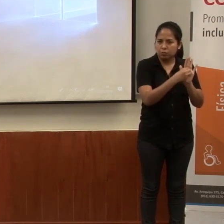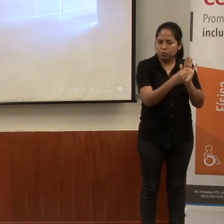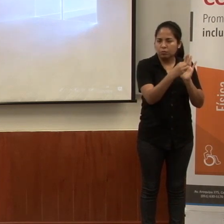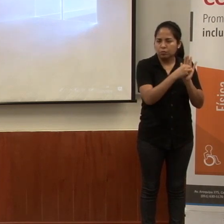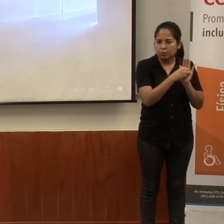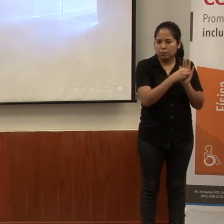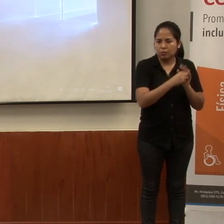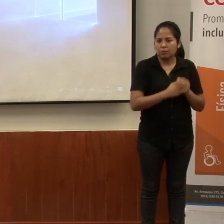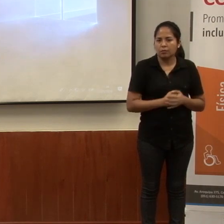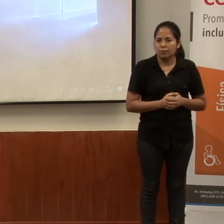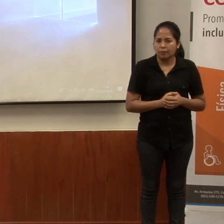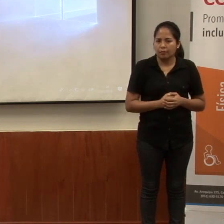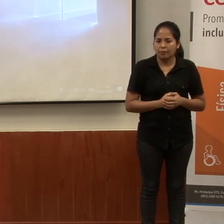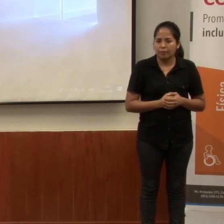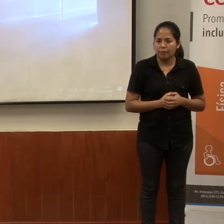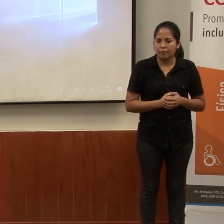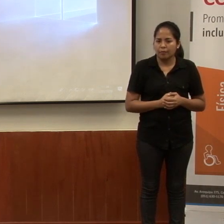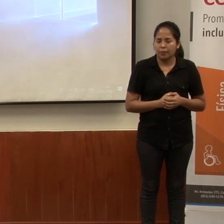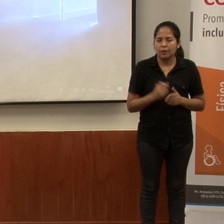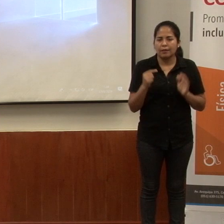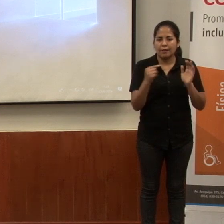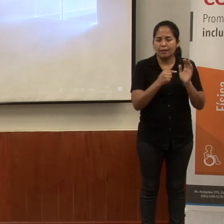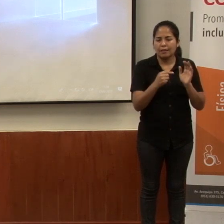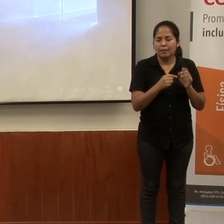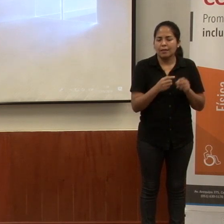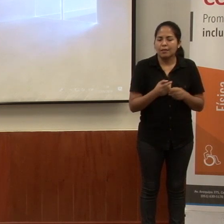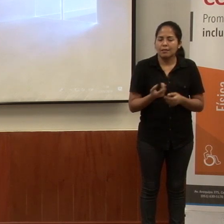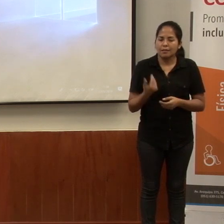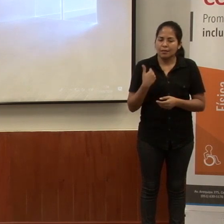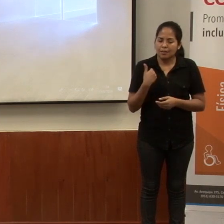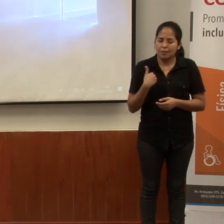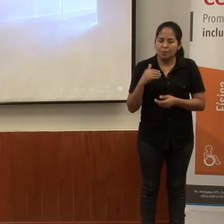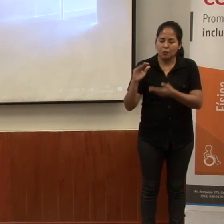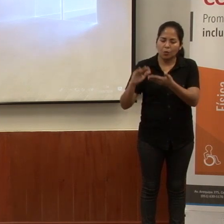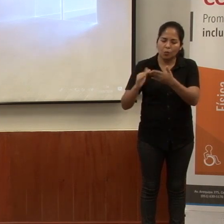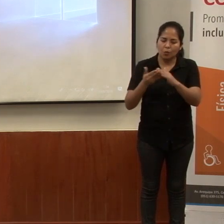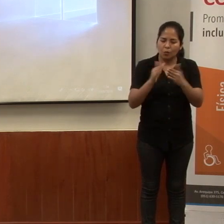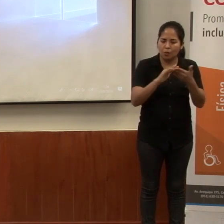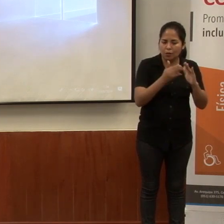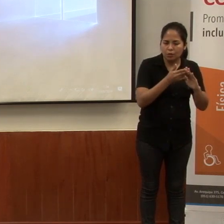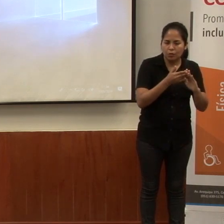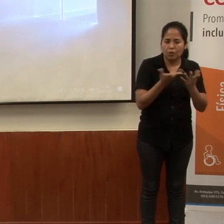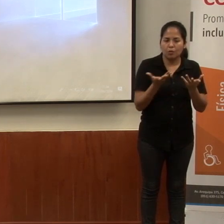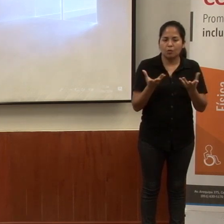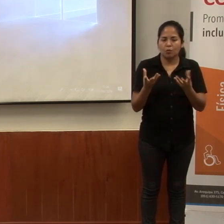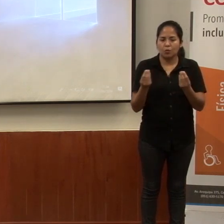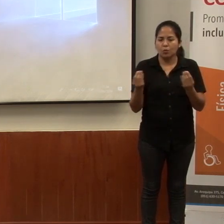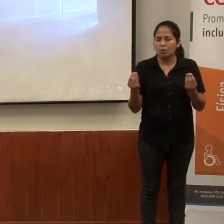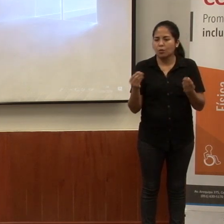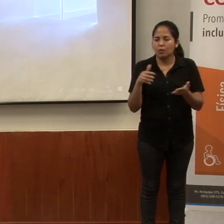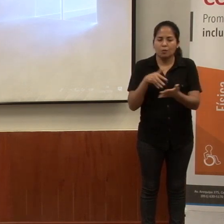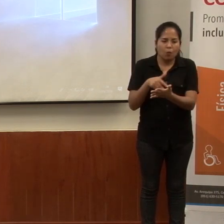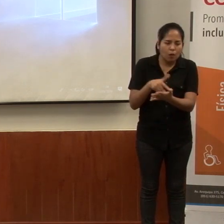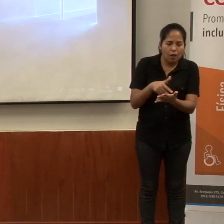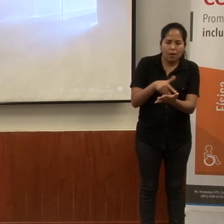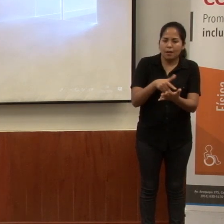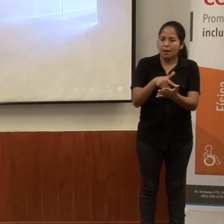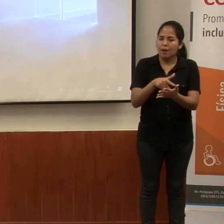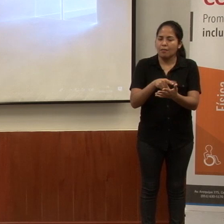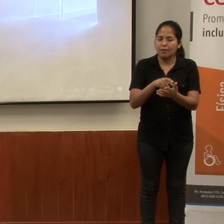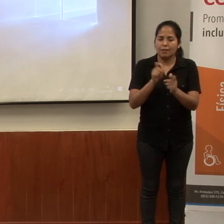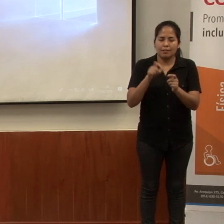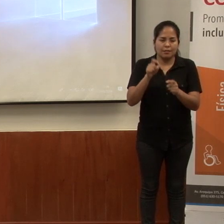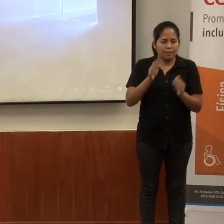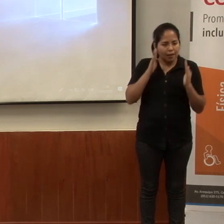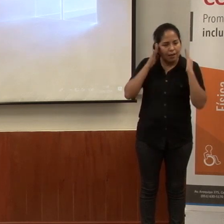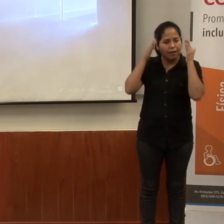integran los CAR, porque ahí tenemos población cautiva, vulnerable, que debiera ser la